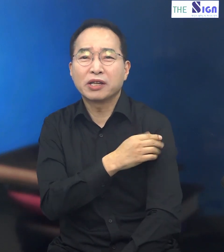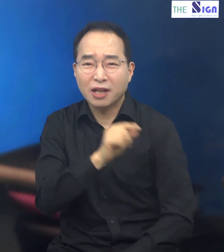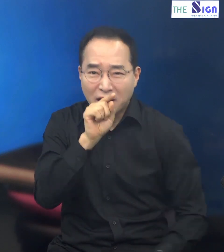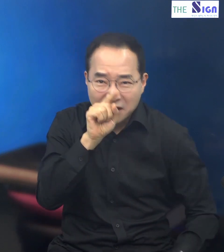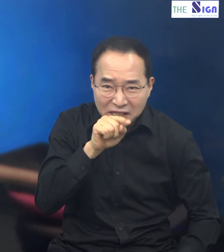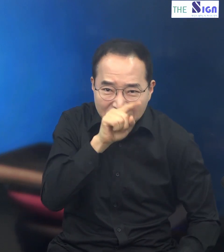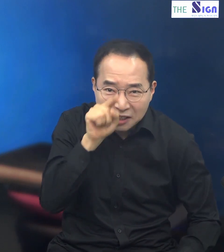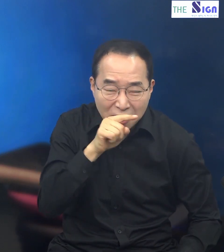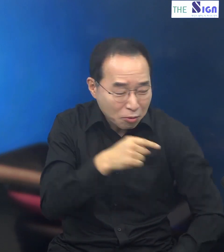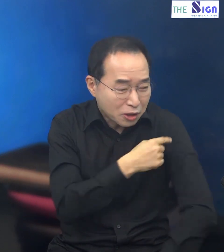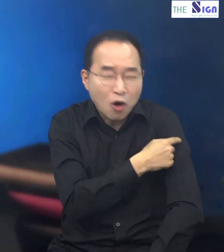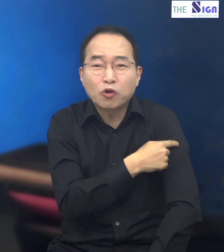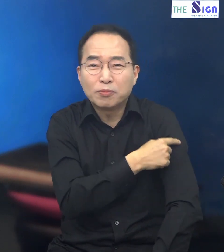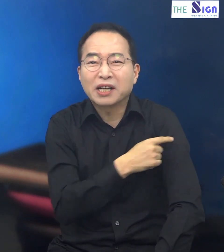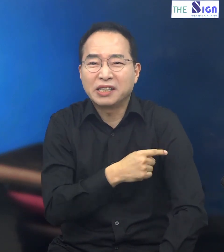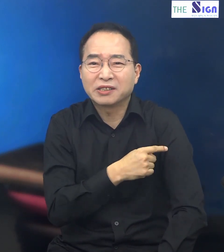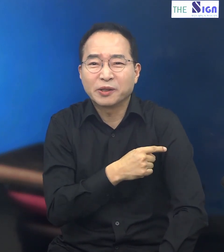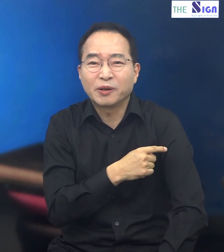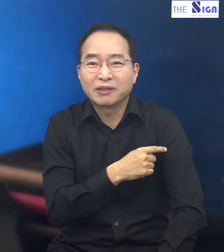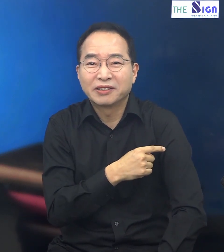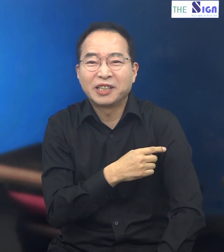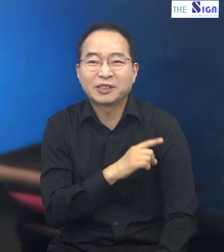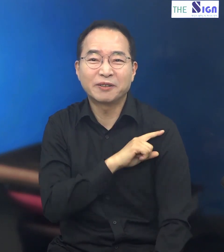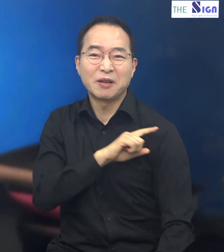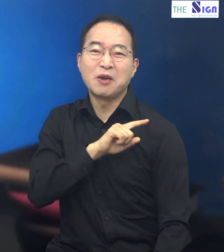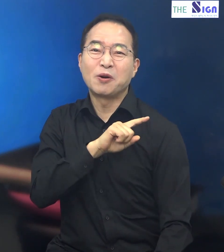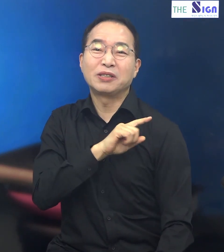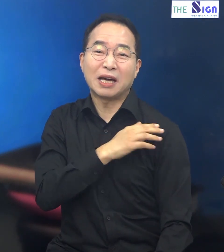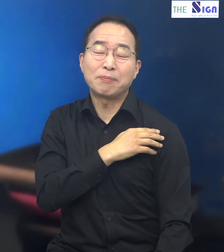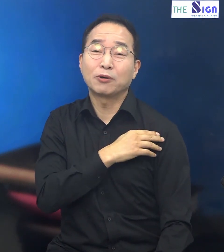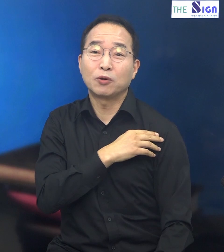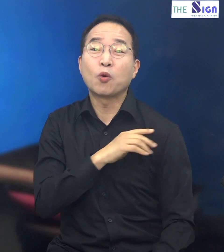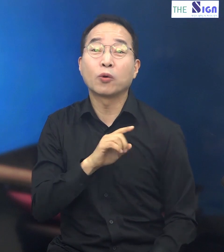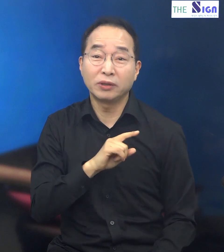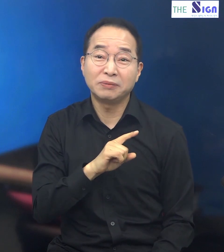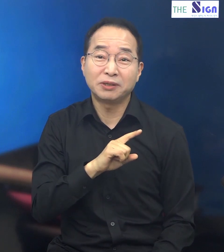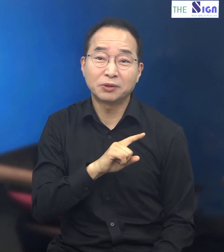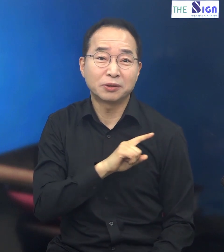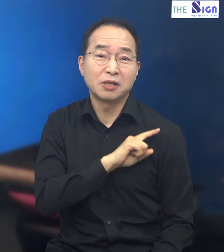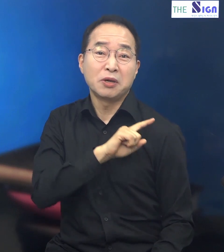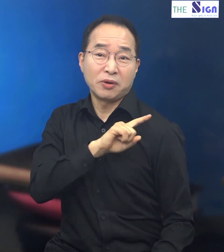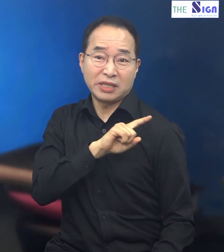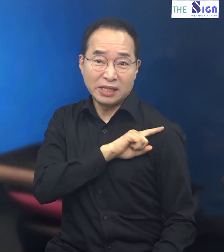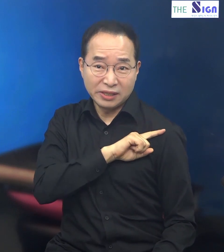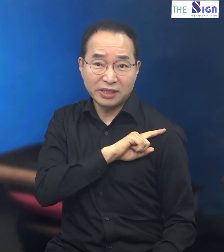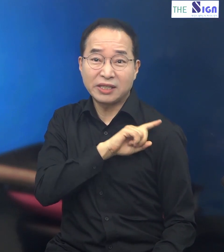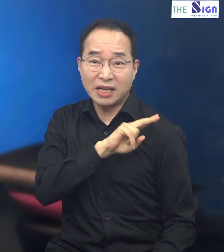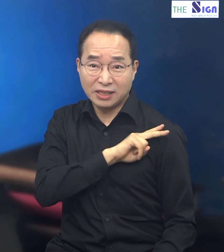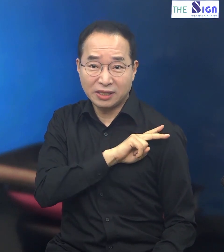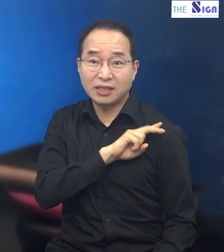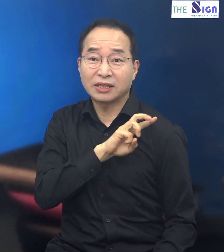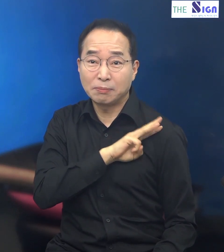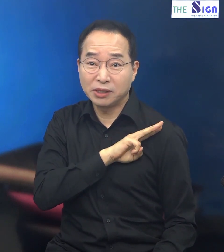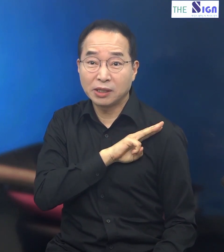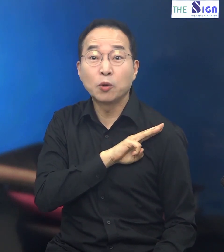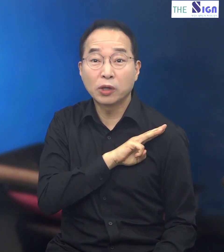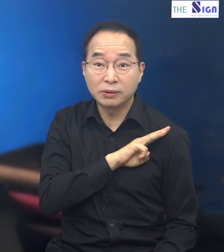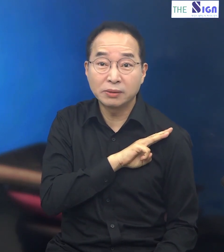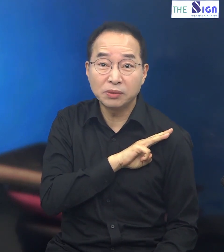어깨에다가 1등이라고 적고 막 그랬어요. 그래서 여기 이제 한편으로 그런 의미로 이제 1등이다, 2등이다, 3등이다 이렇게 씁니다.